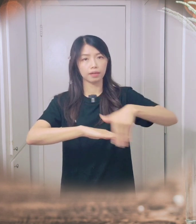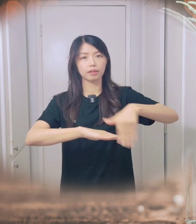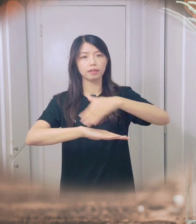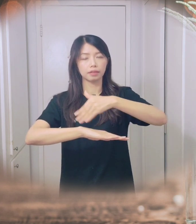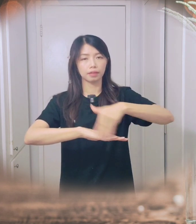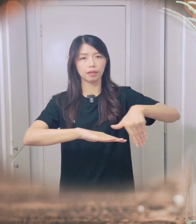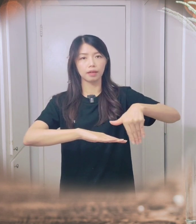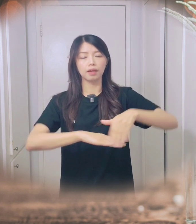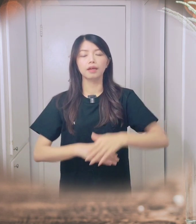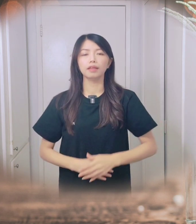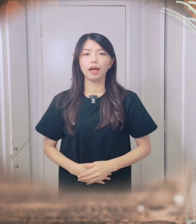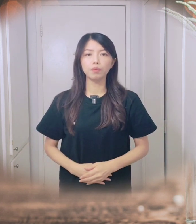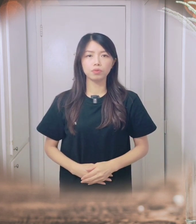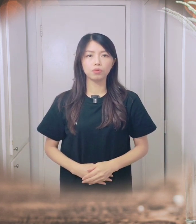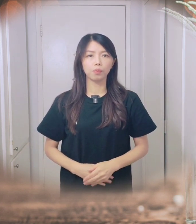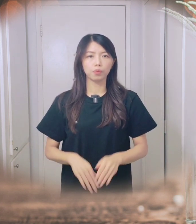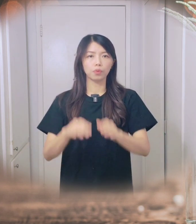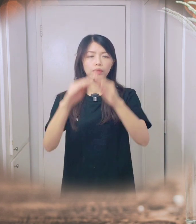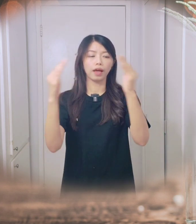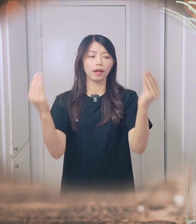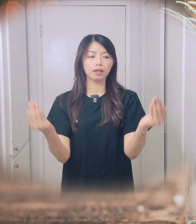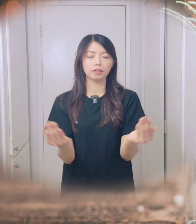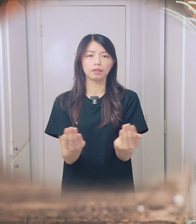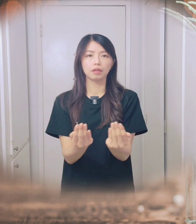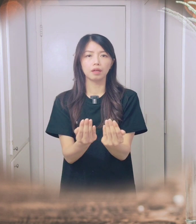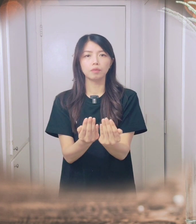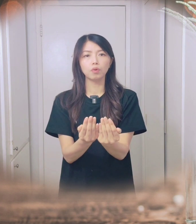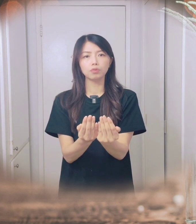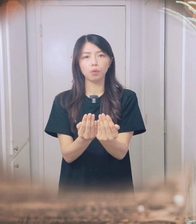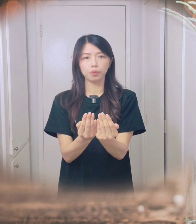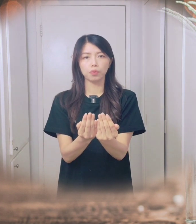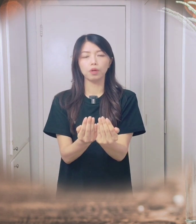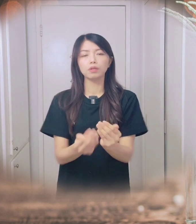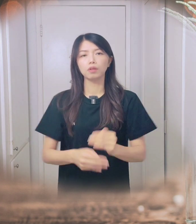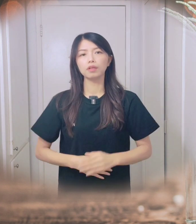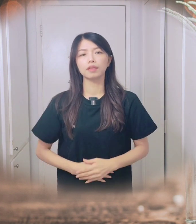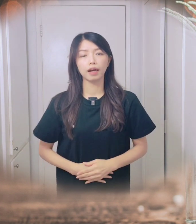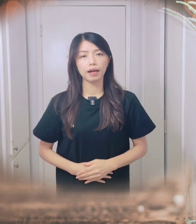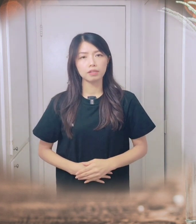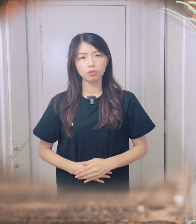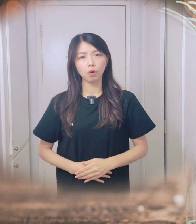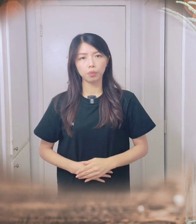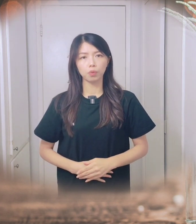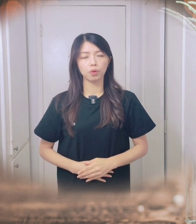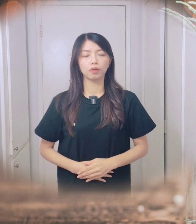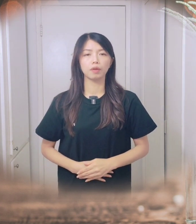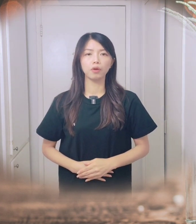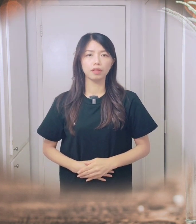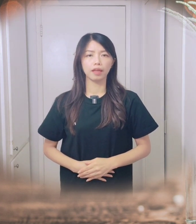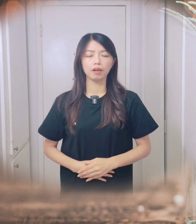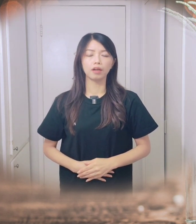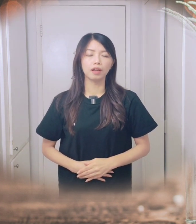계획. 다 볼 수도 없고, 다 볼 수도 없고, 여기서는 제가 알 수도 없고